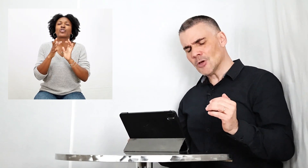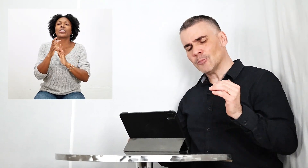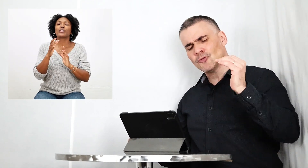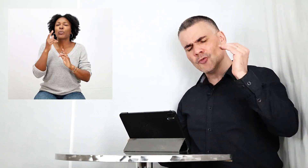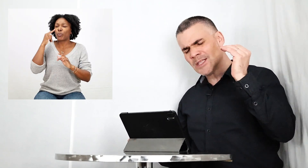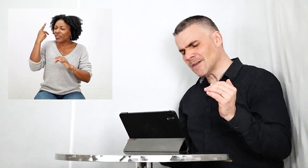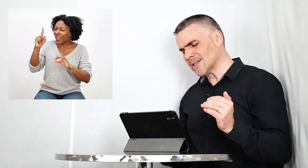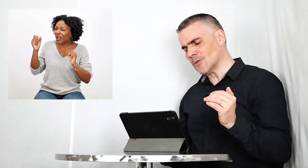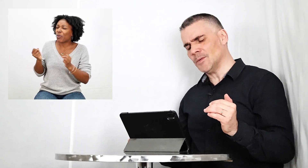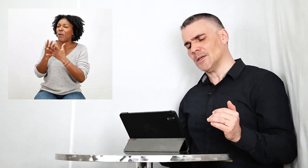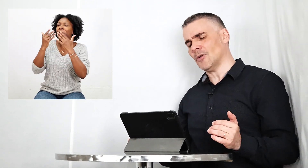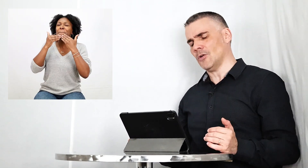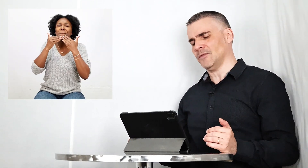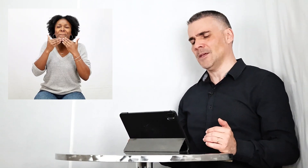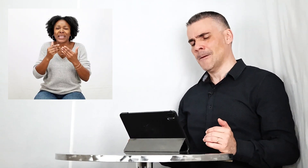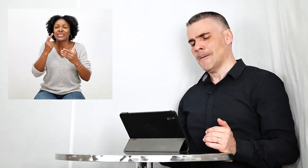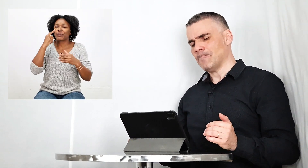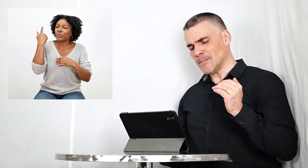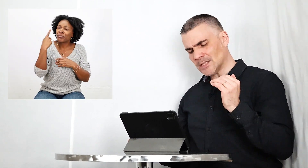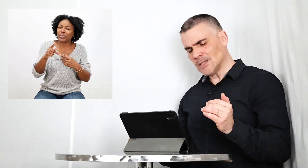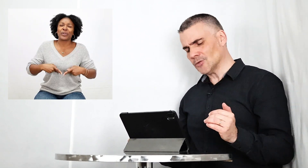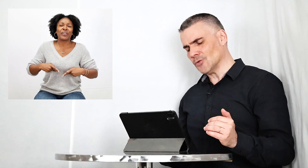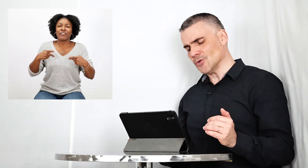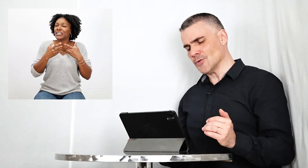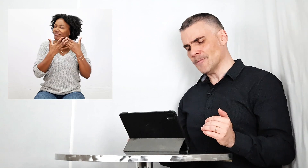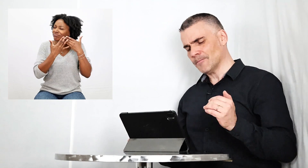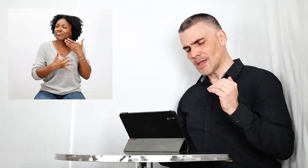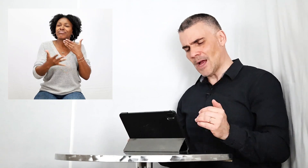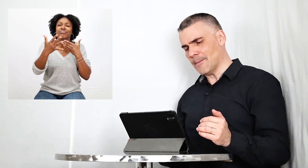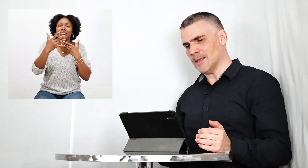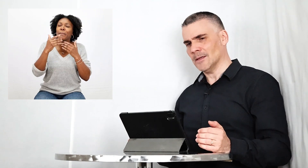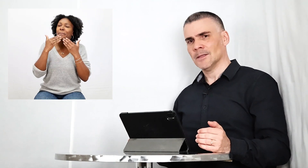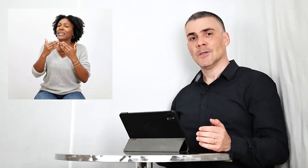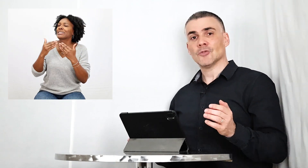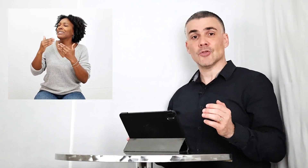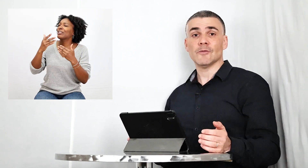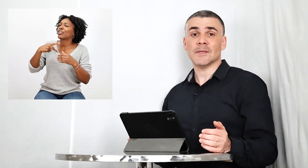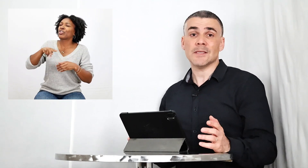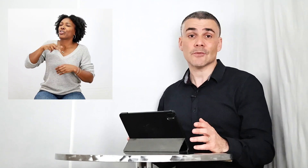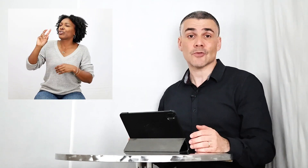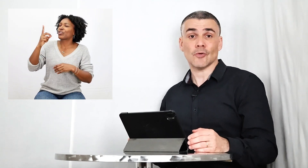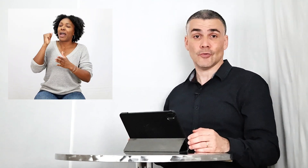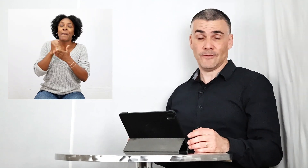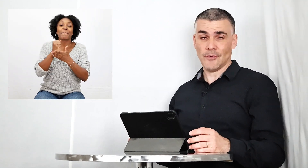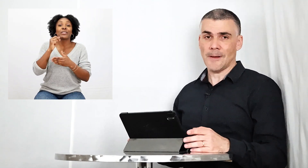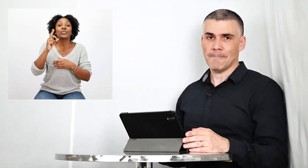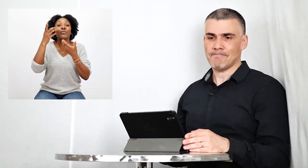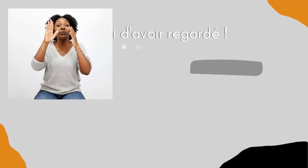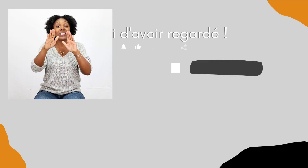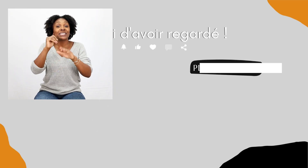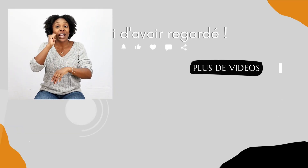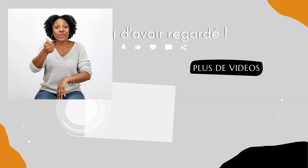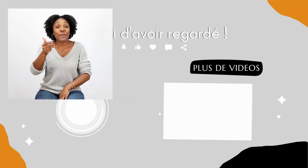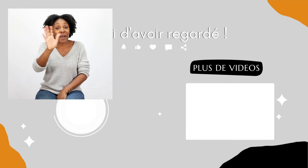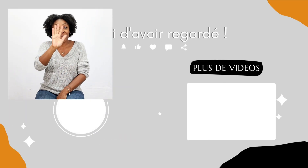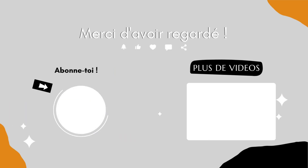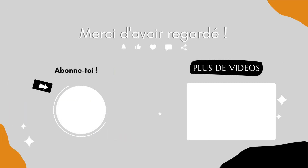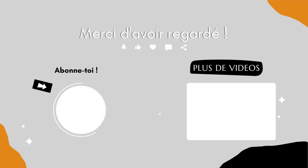Merci Seigneur pour tout ce qui va s'accomplir dans leur vie. Merci notre Dieu. Amen. Que Dieu vous bénisse. On se retrouve demain.